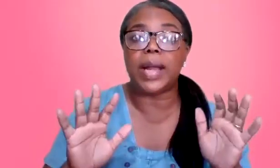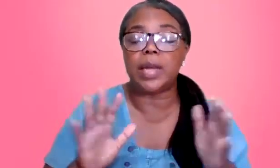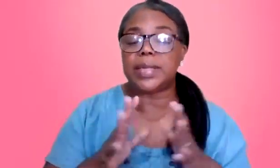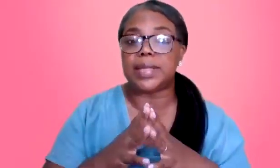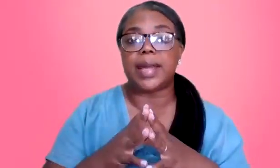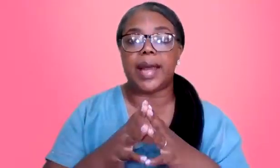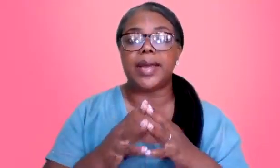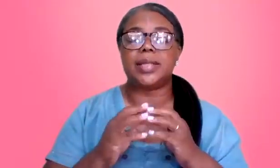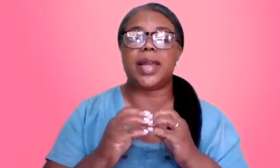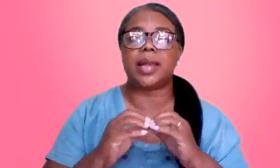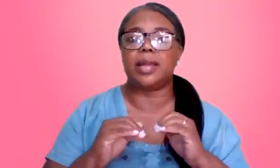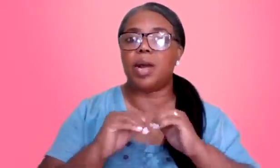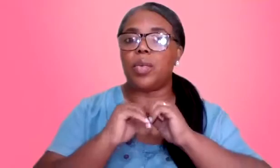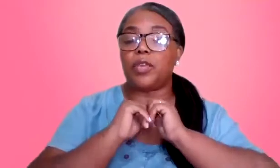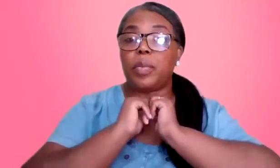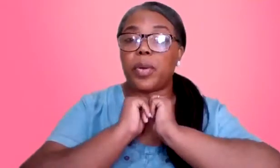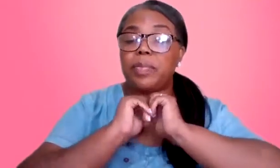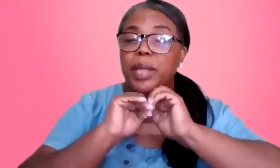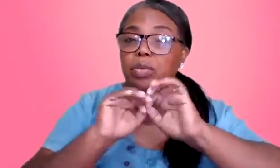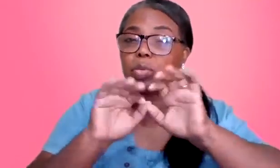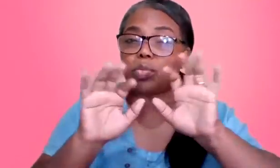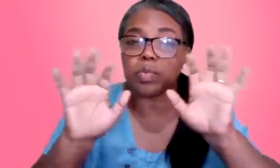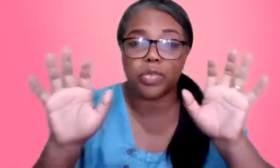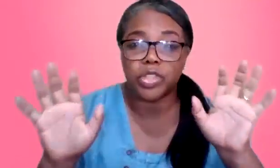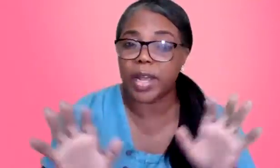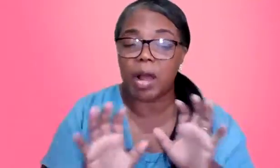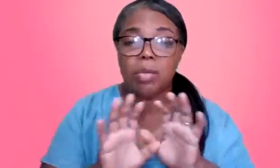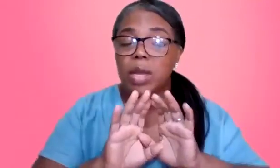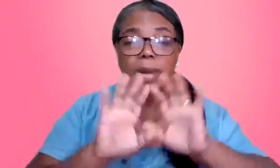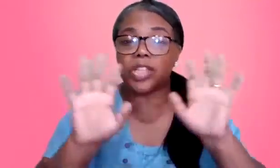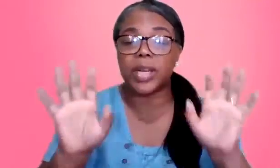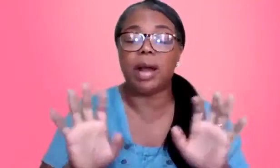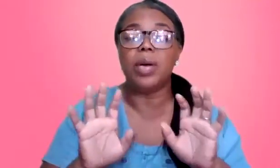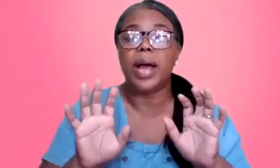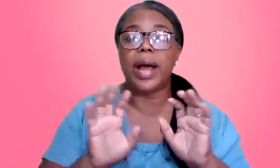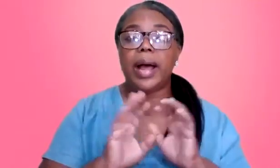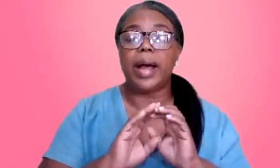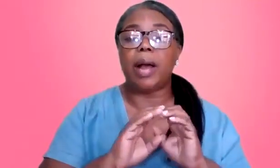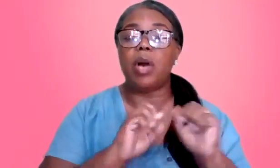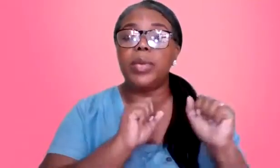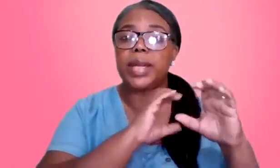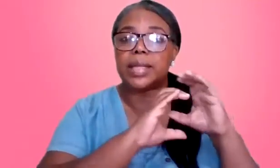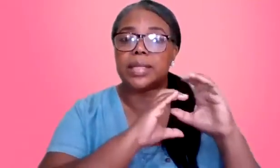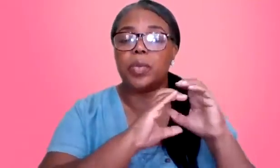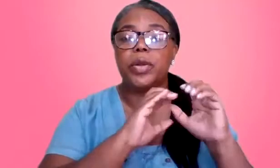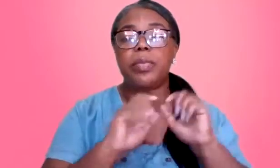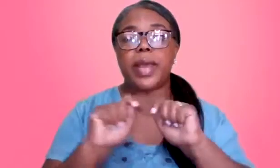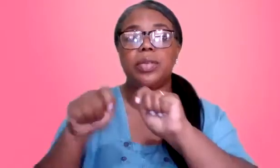língua de sinais, né, que foi proibido para geral a comunicação por meio